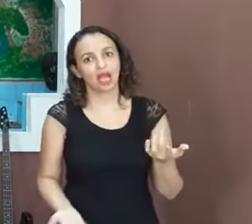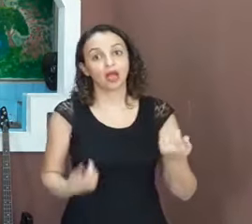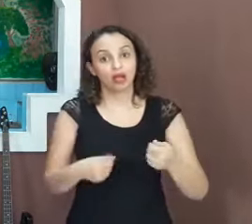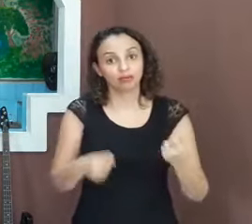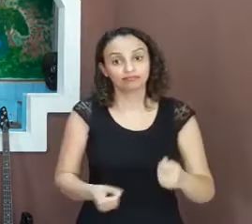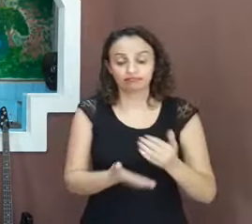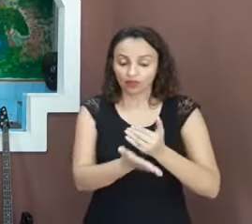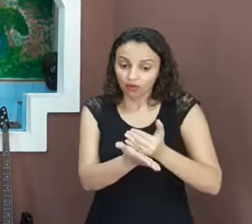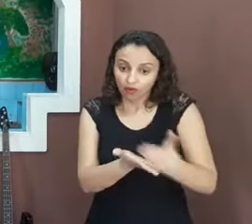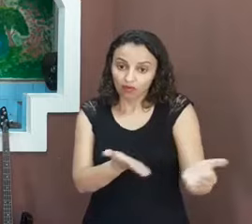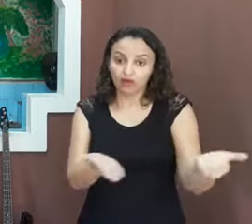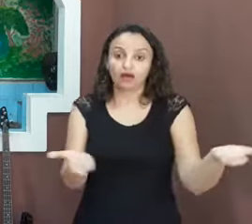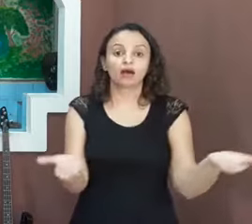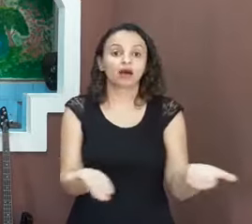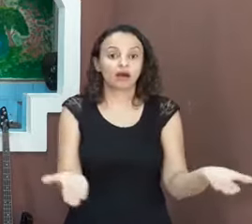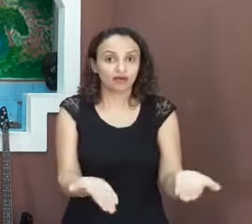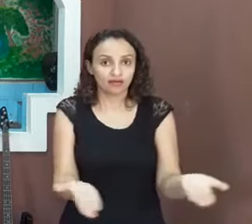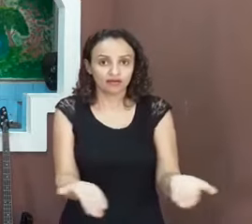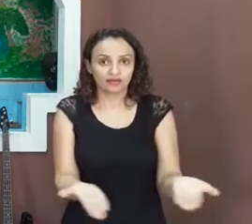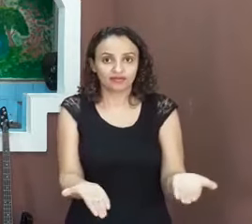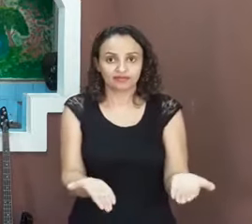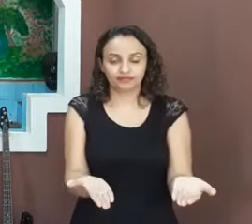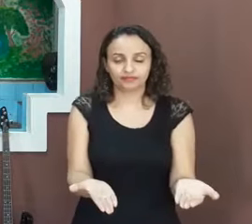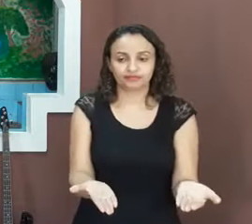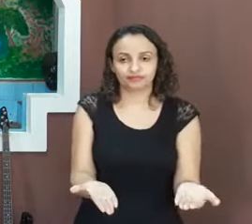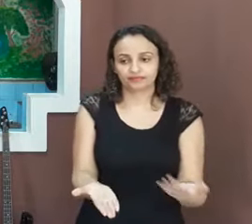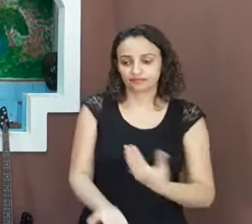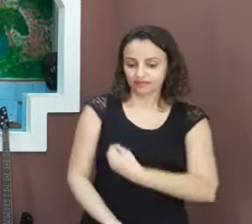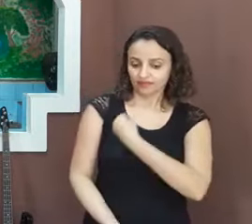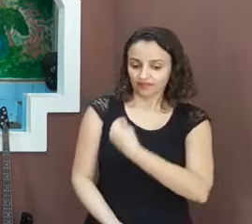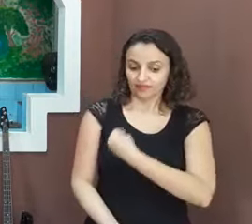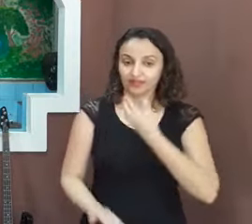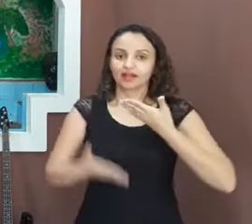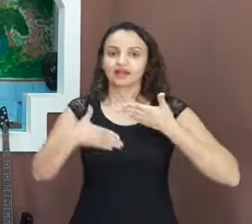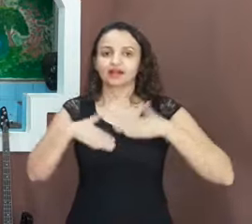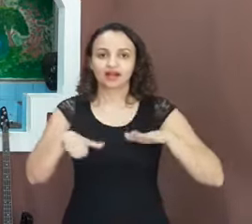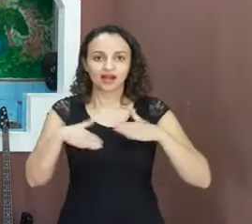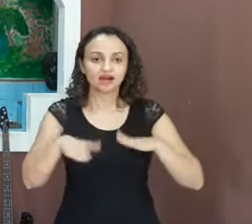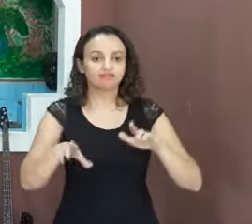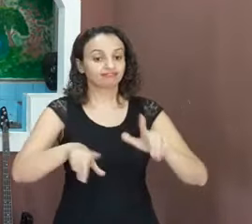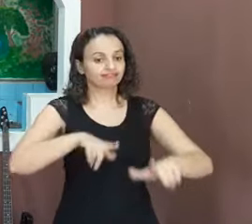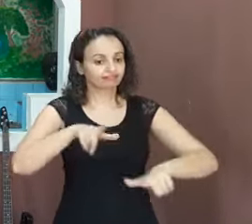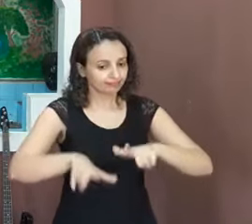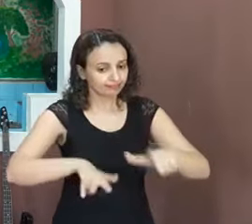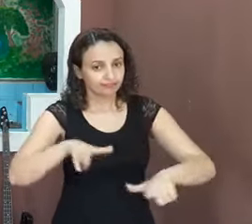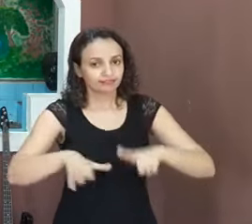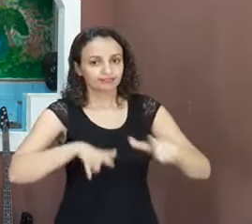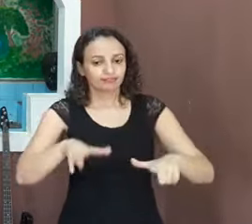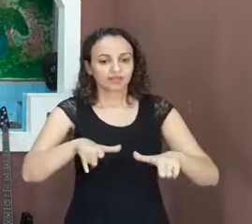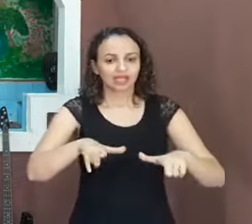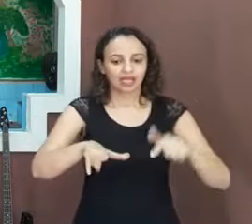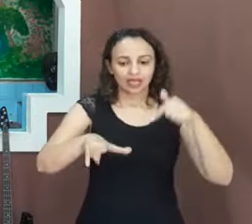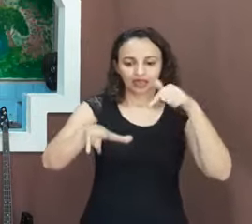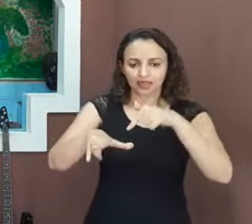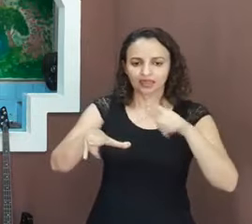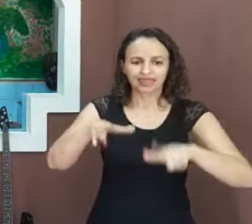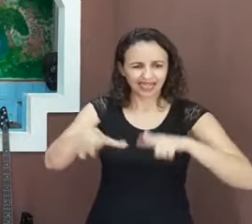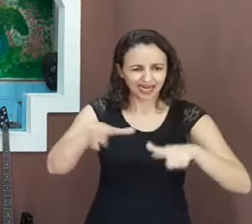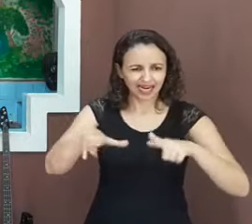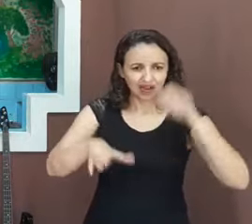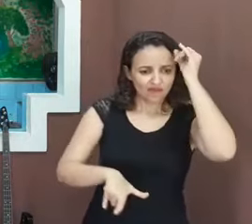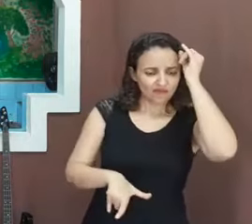Então, nós precisamos ter essa noção. Viver uma vida tranquila com relação ao trabalho. O trabalho evita trazer sobre